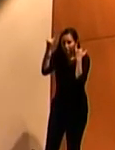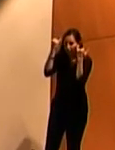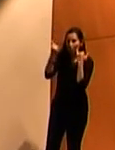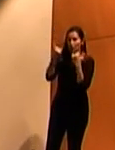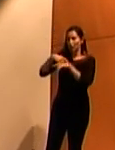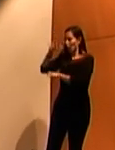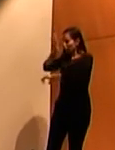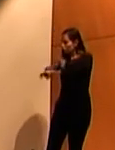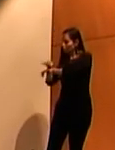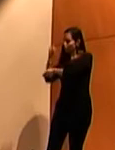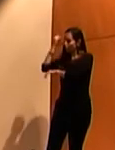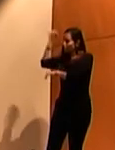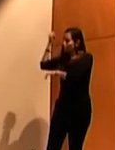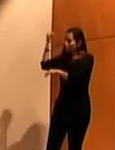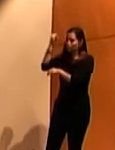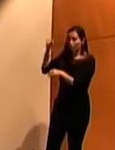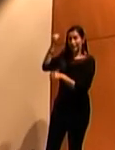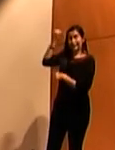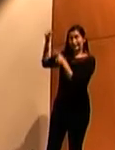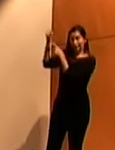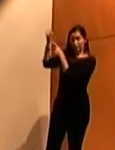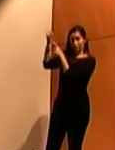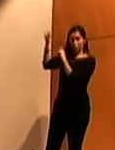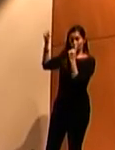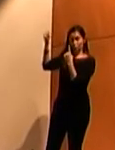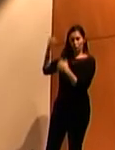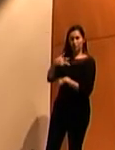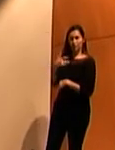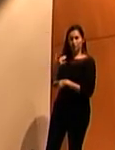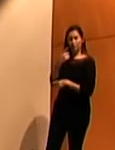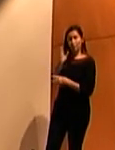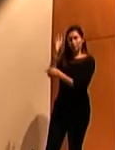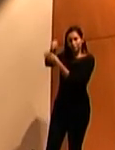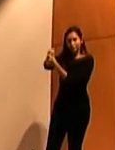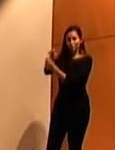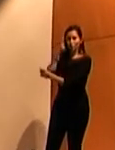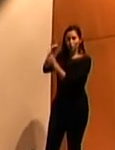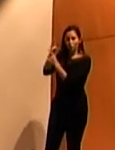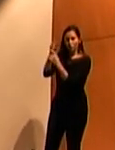aussi. Toute idée est bonne à prendre dans l'intégration d'un projet et